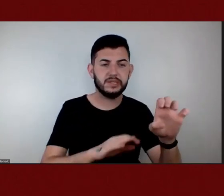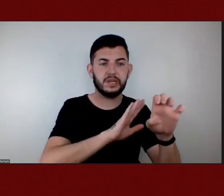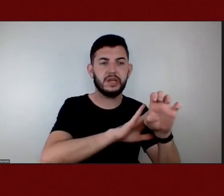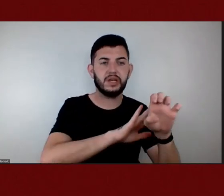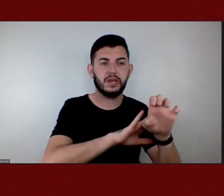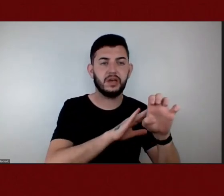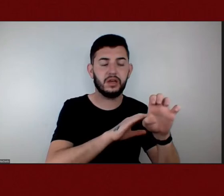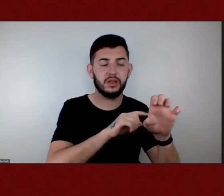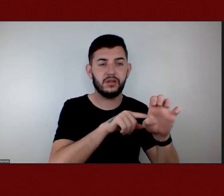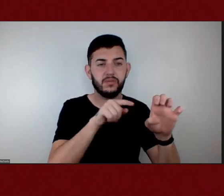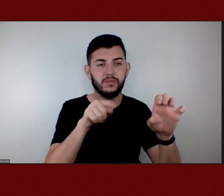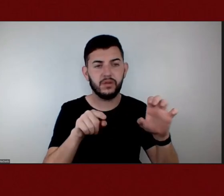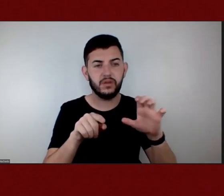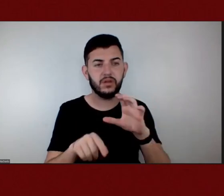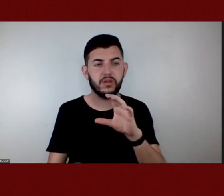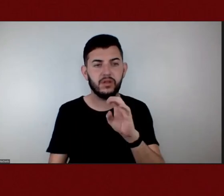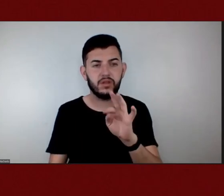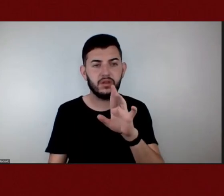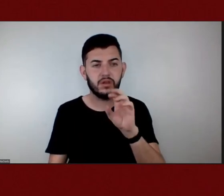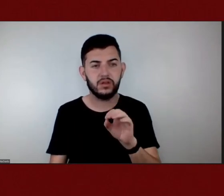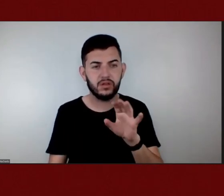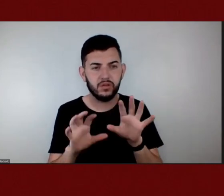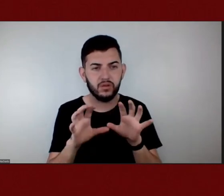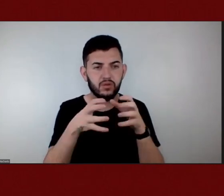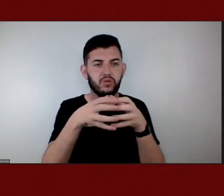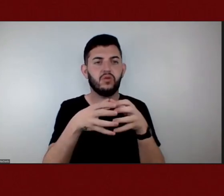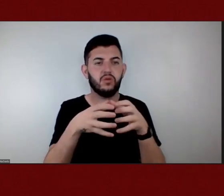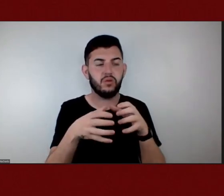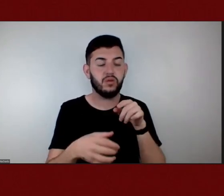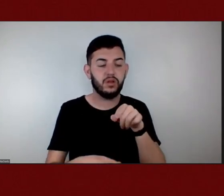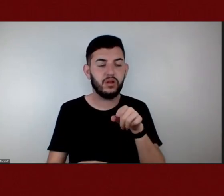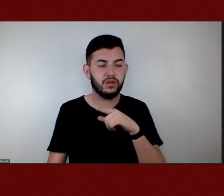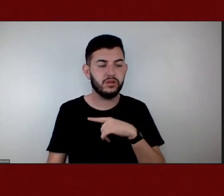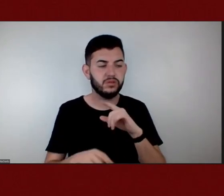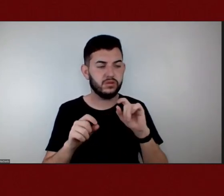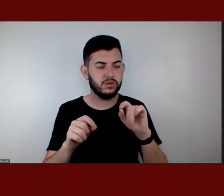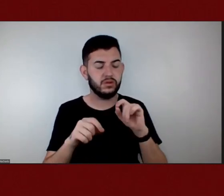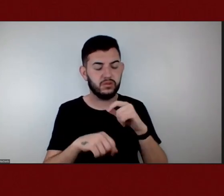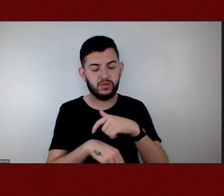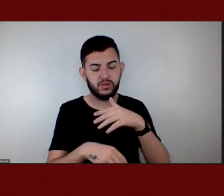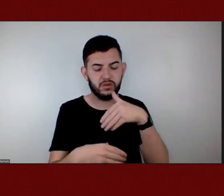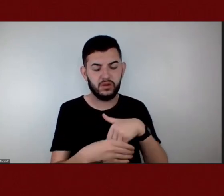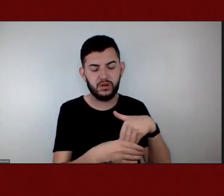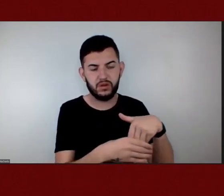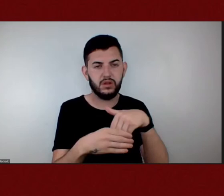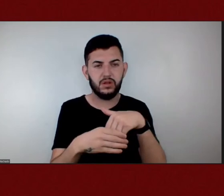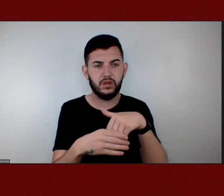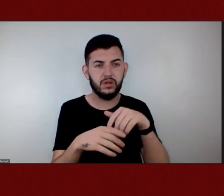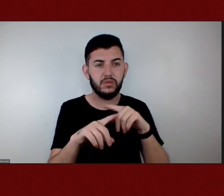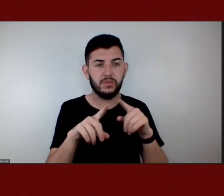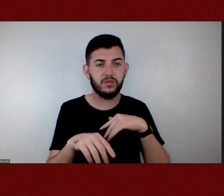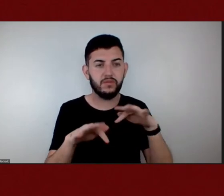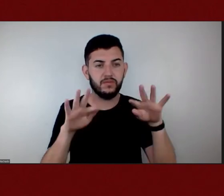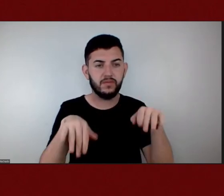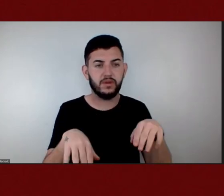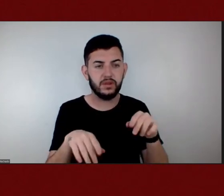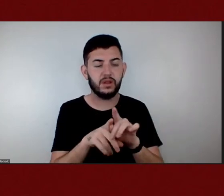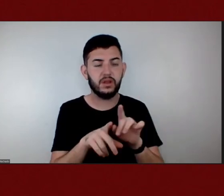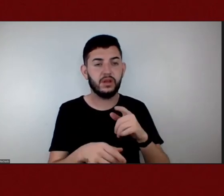na parte que onde tínhamos o plebiscito, na época da leitura da ditadura, no final da ditadura em 88, que foi